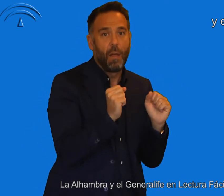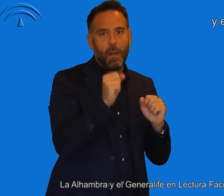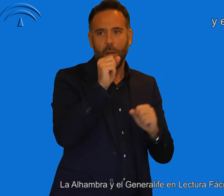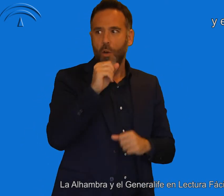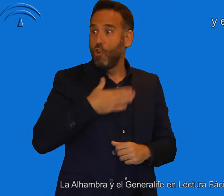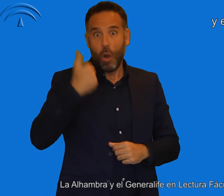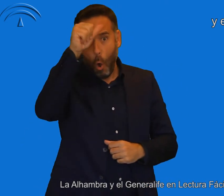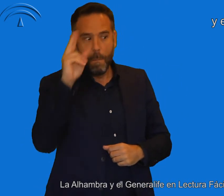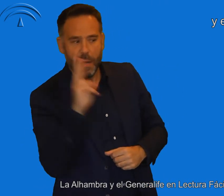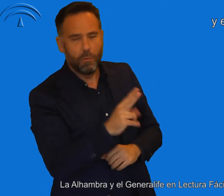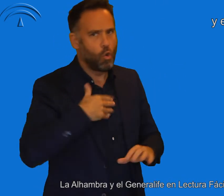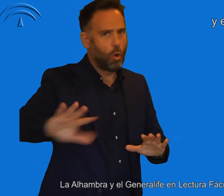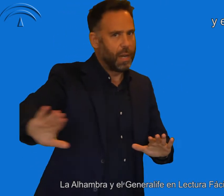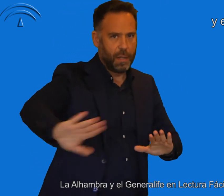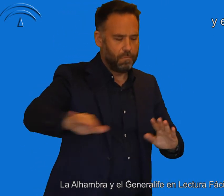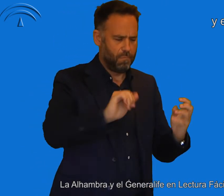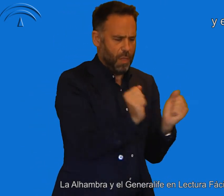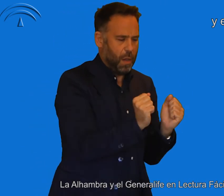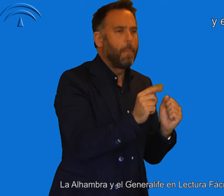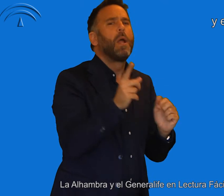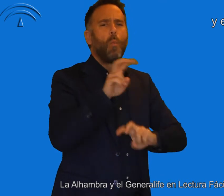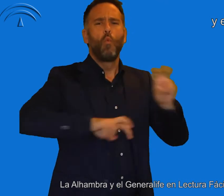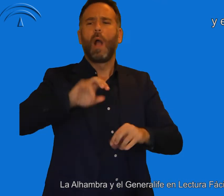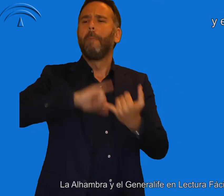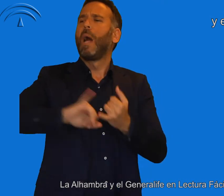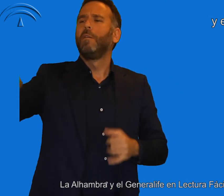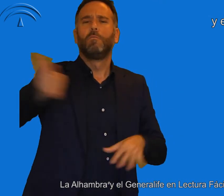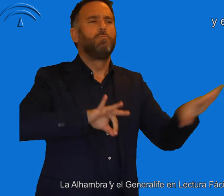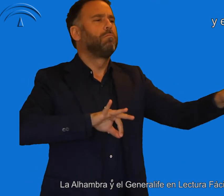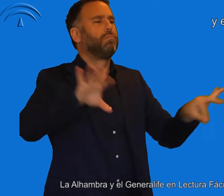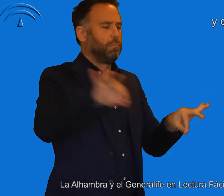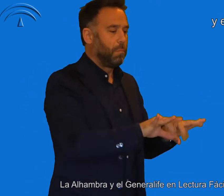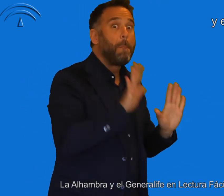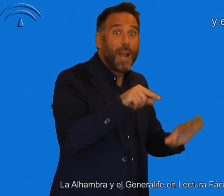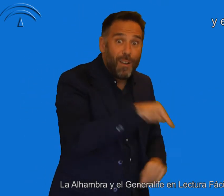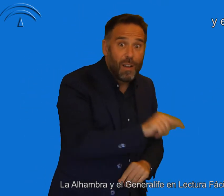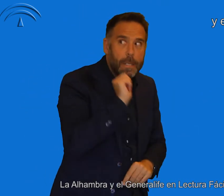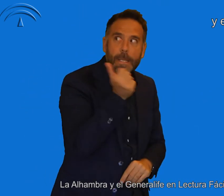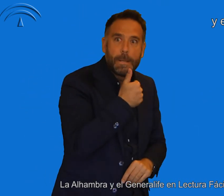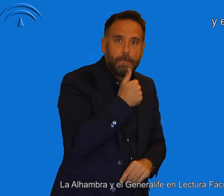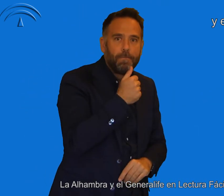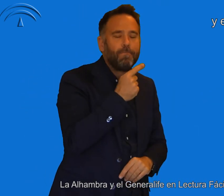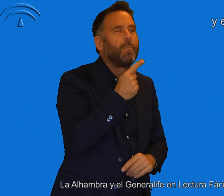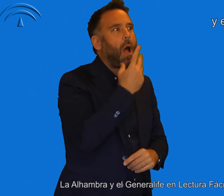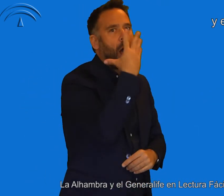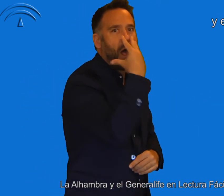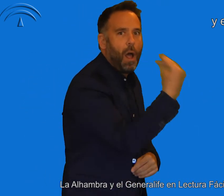los hombres, mientras buscaba un marido para sus hijas, pero ellas, en secreto, se enamoraron de 3 ricos